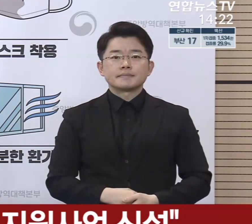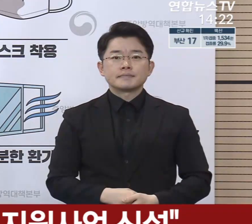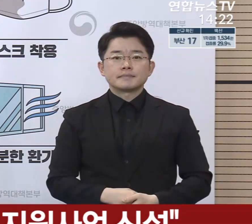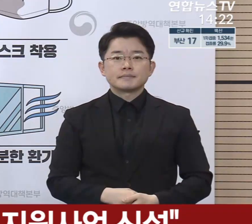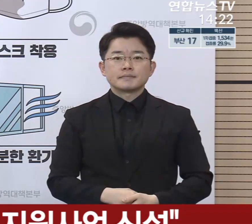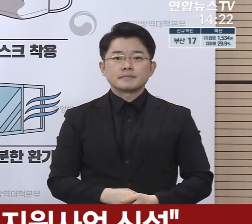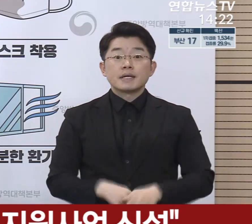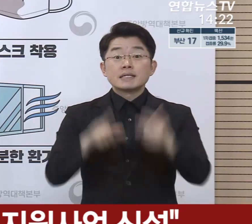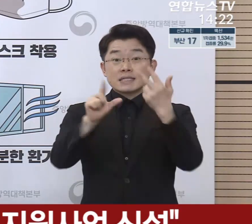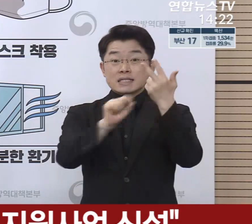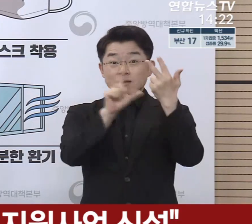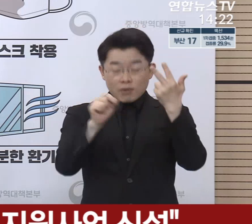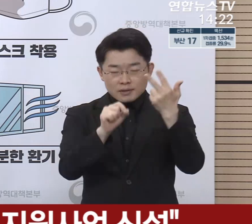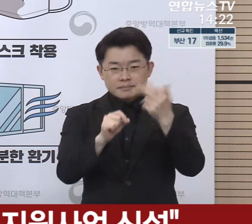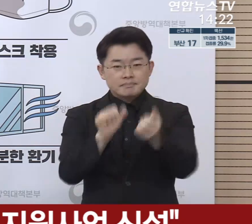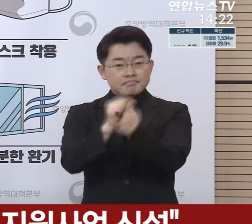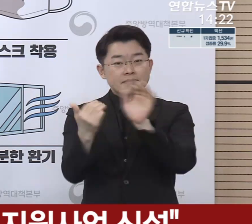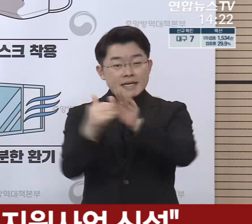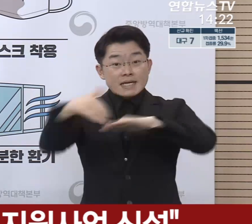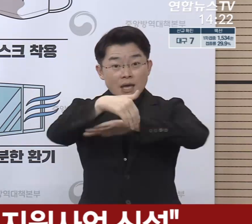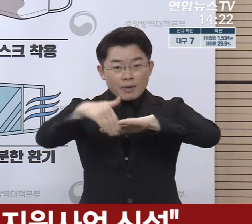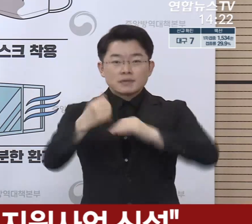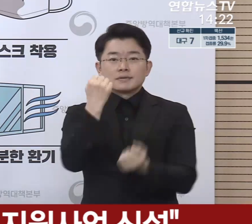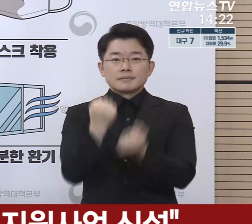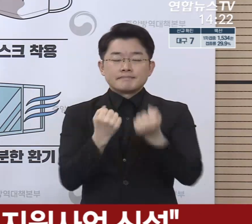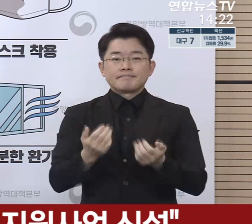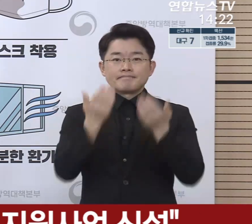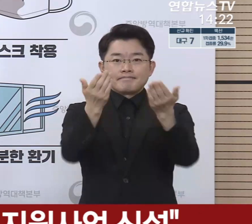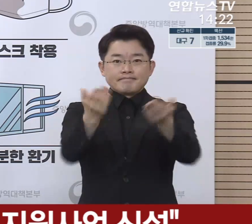다음은 7월 방역 대응에 대해서 말씀을 드리겠습니다.